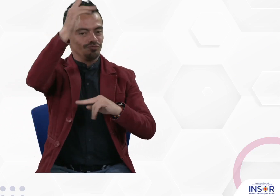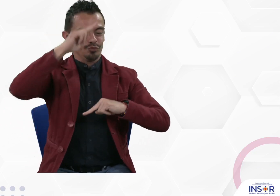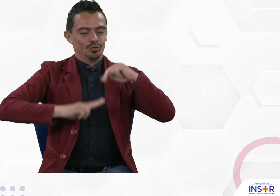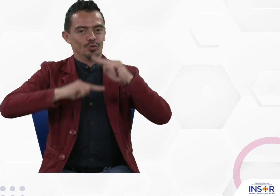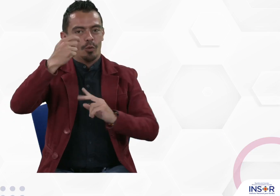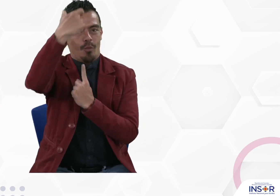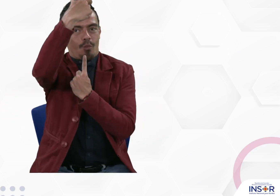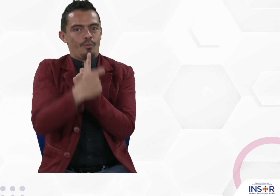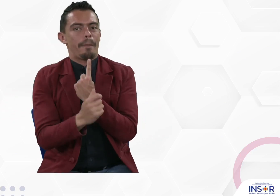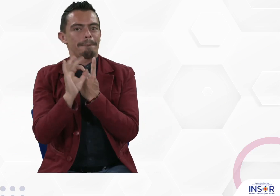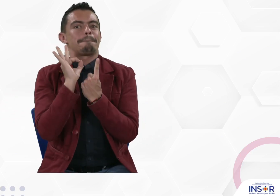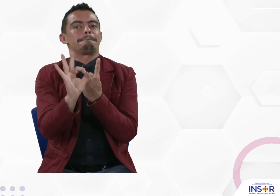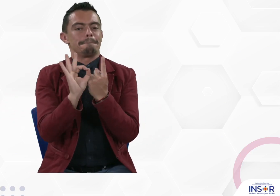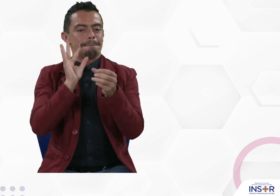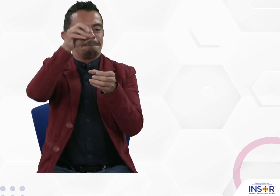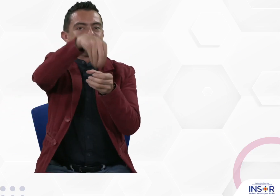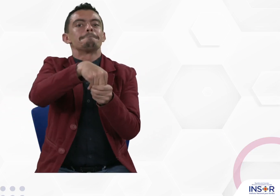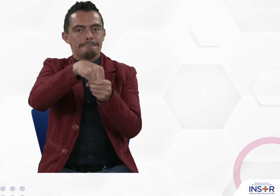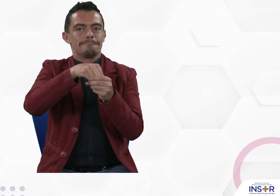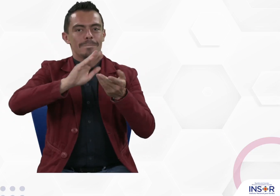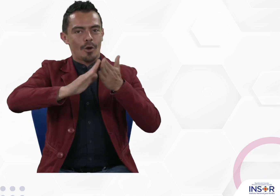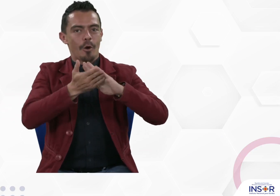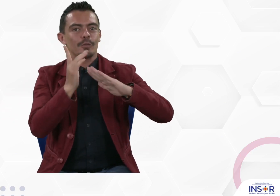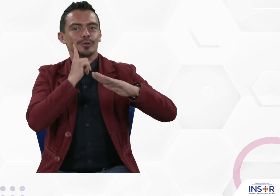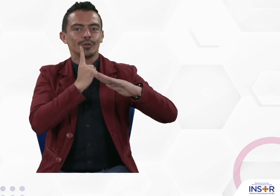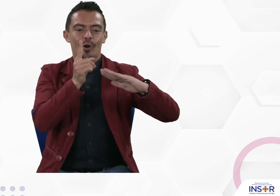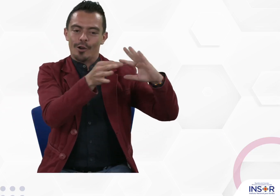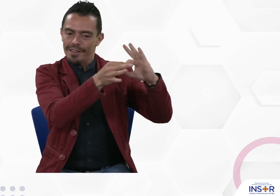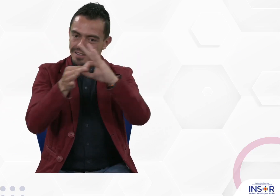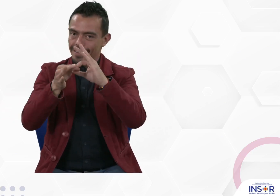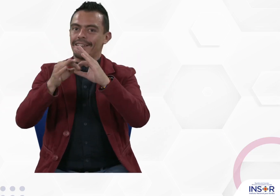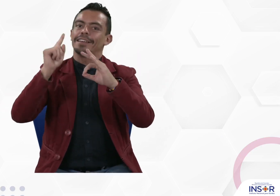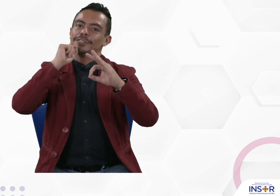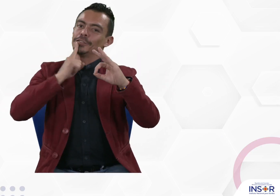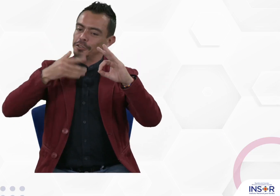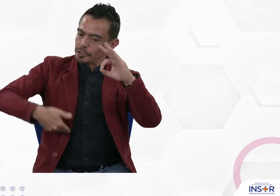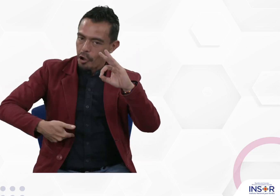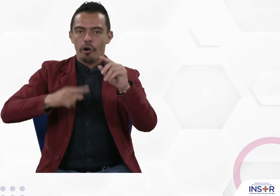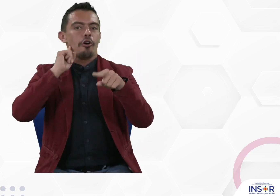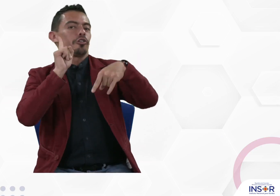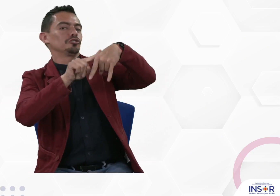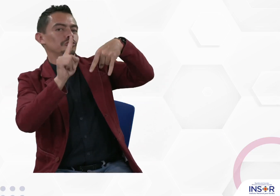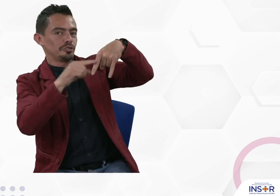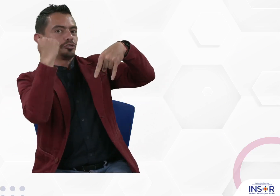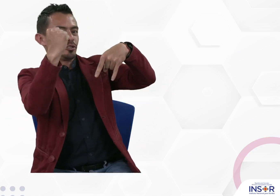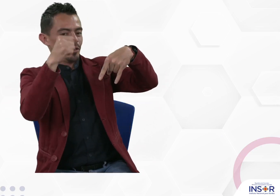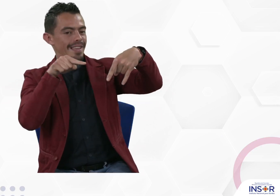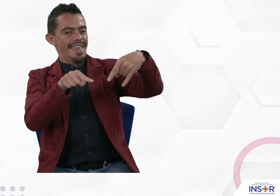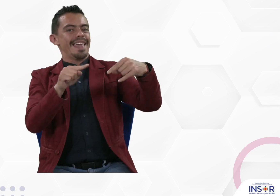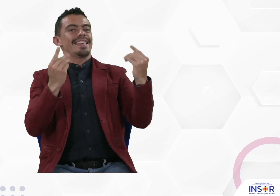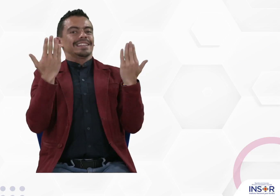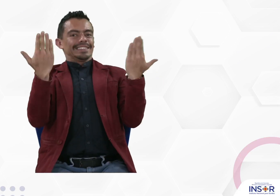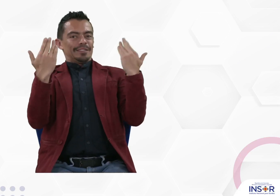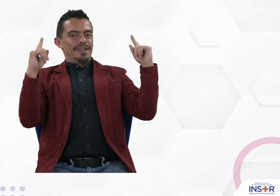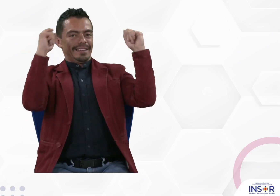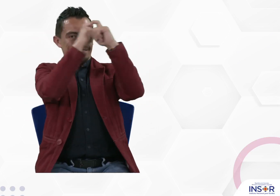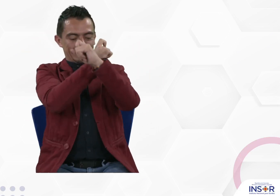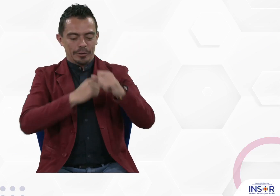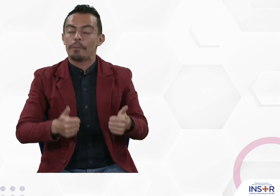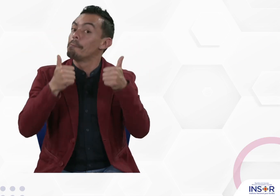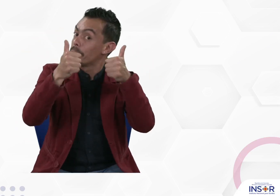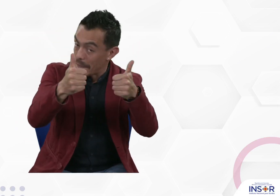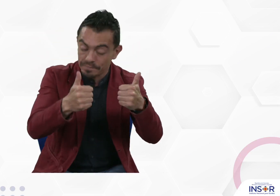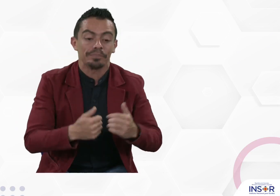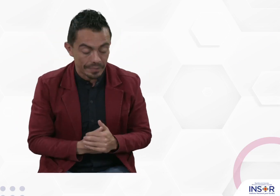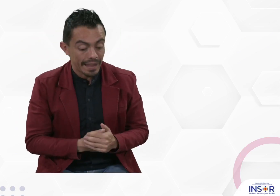desde la academia y que eso nos ayude también a investigar desde la comunidad sorda para la comunidad sorda conceptos como sordera y sordismo